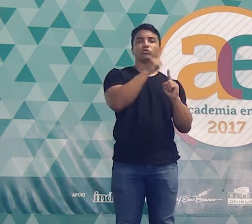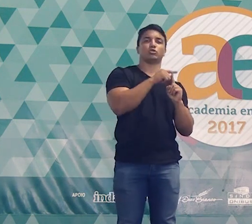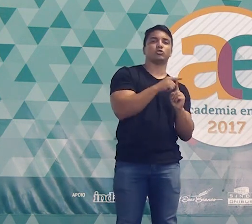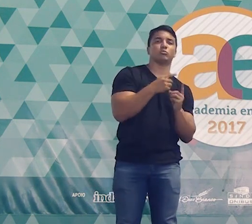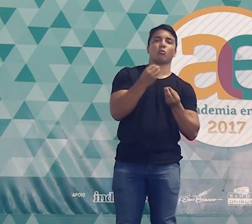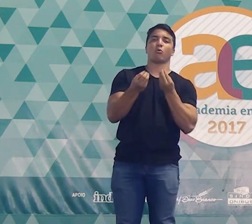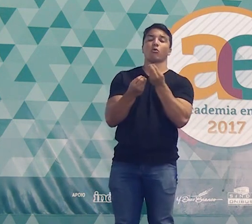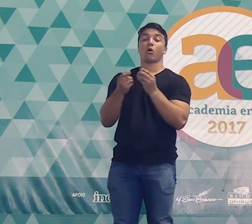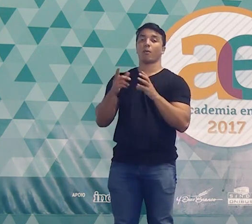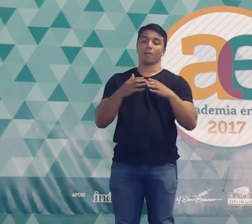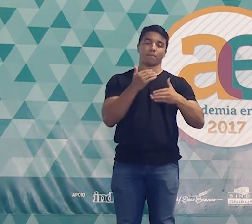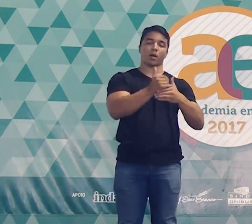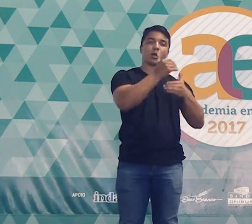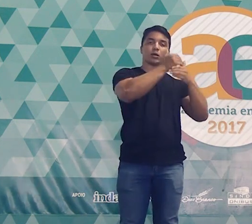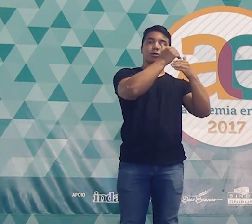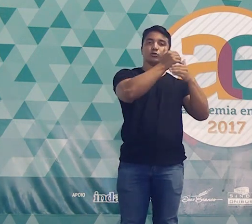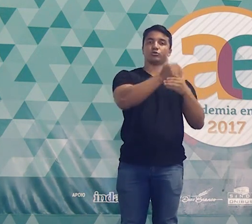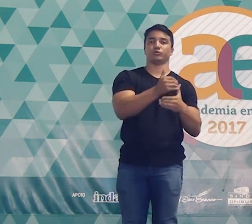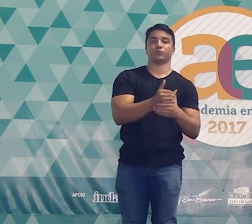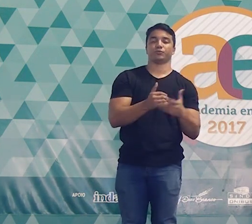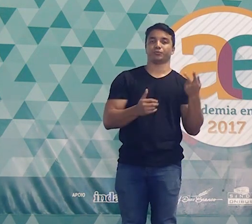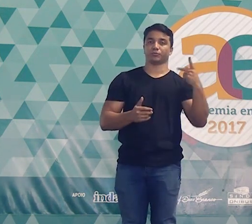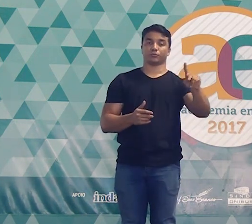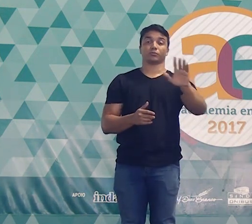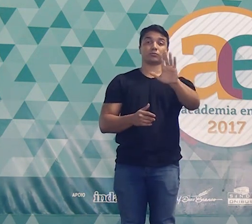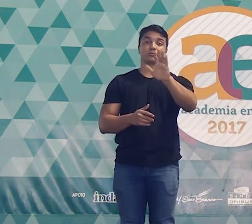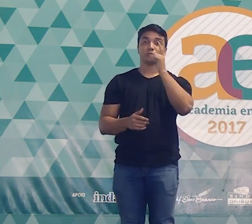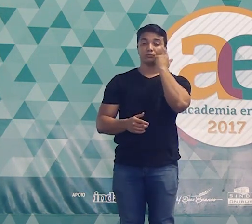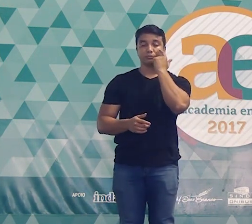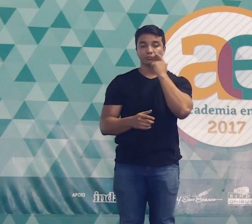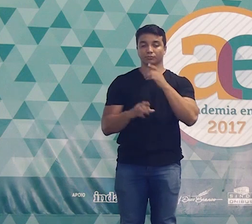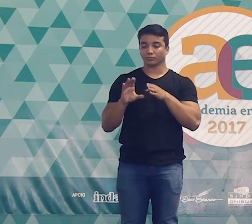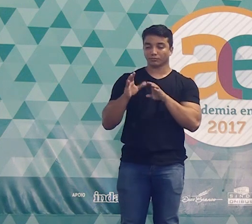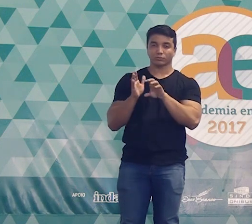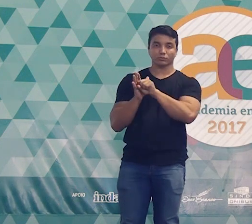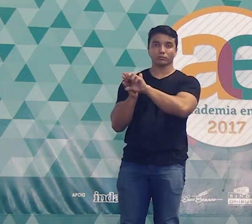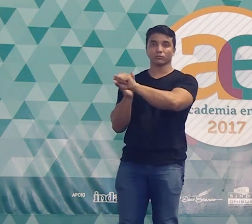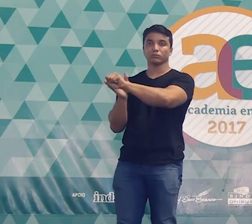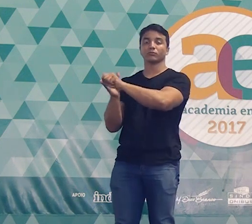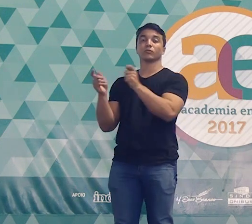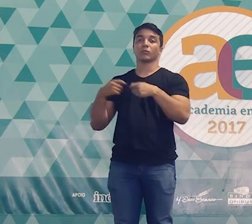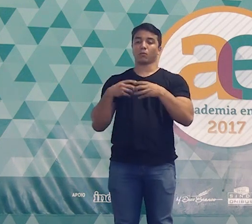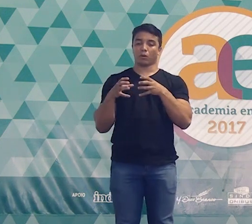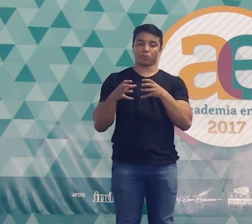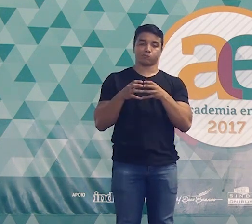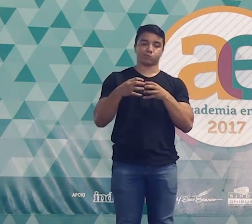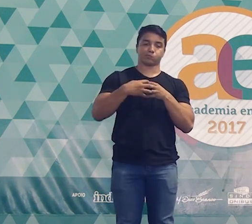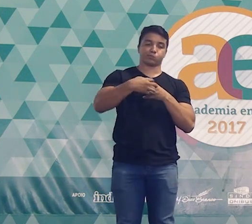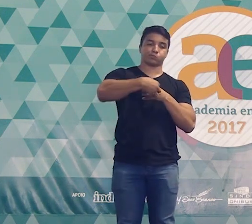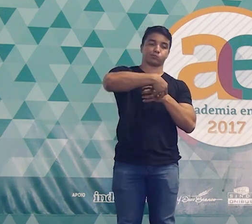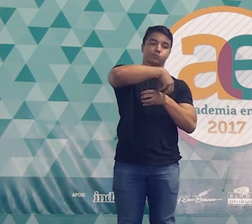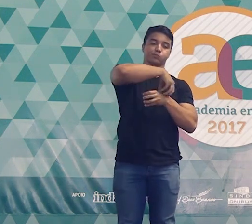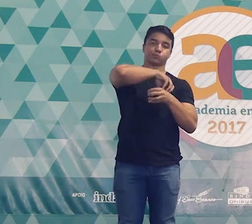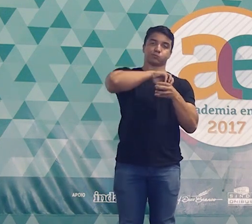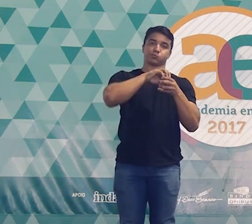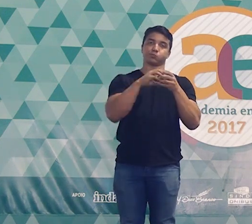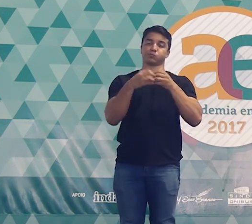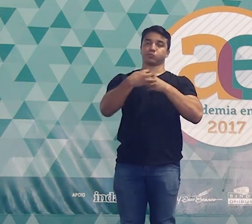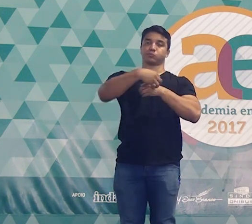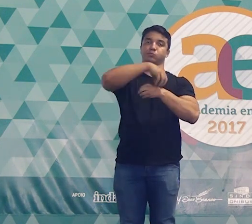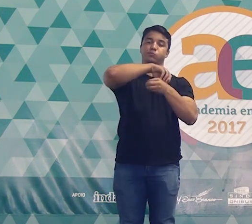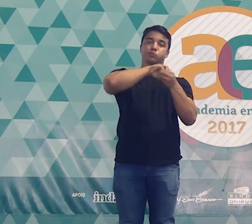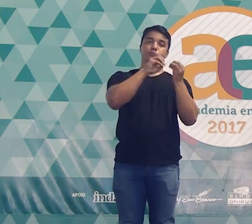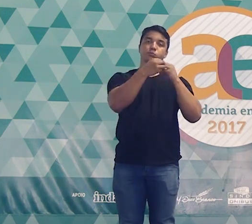a parede celular, tá? As bactérias também podem formar colônias, como você está vendo aí. Por exemplo, colônias são